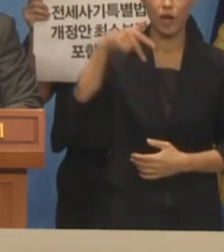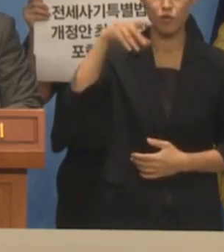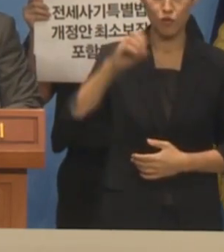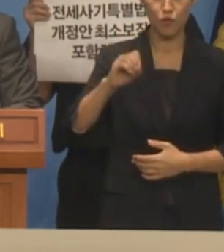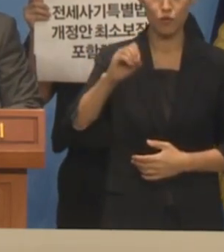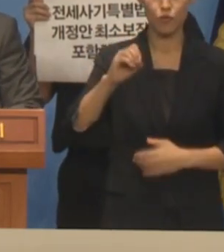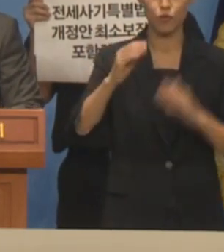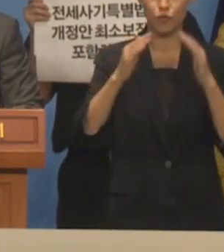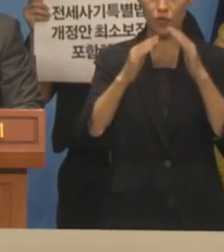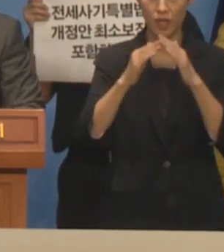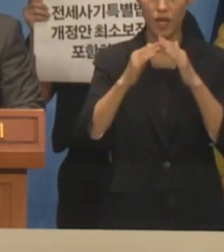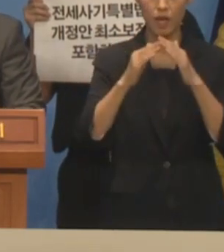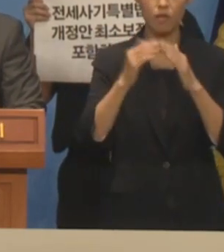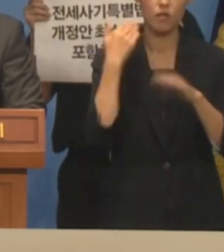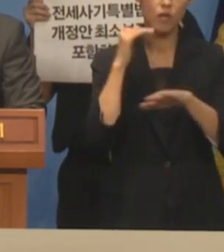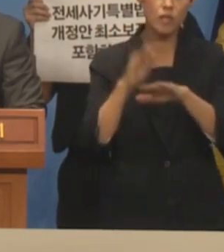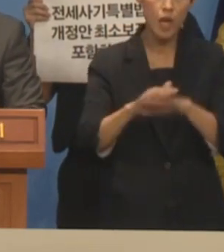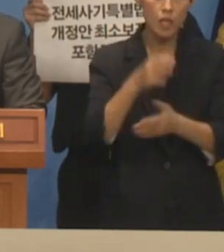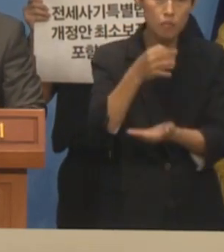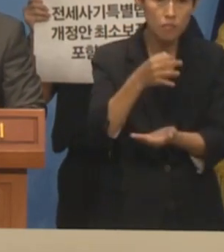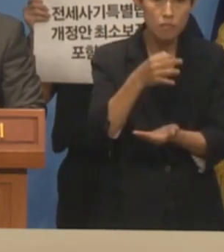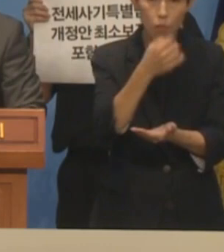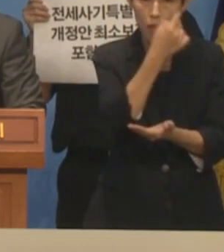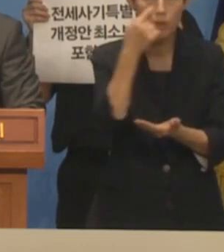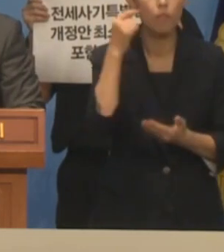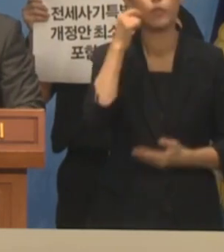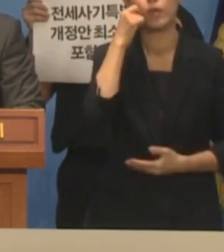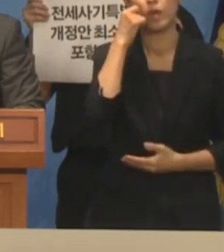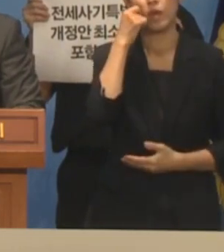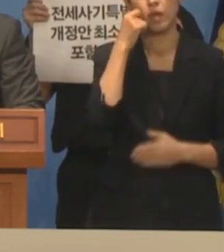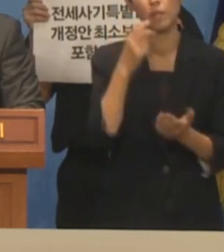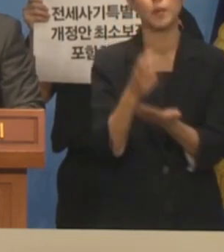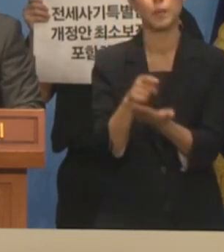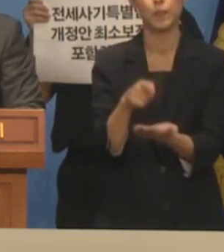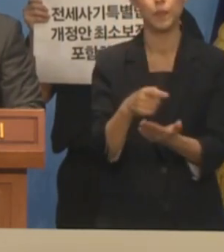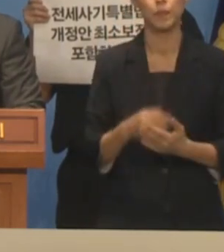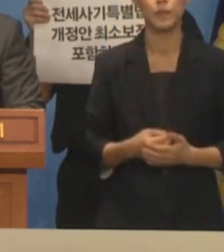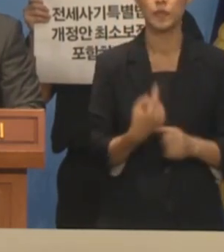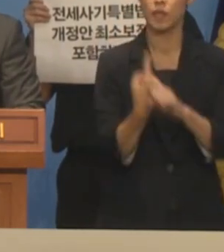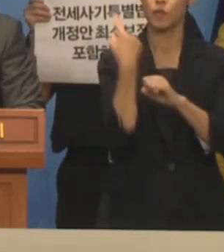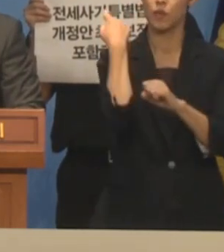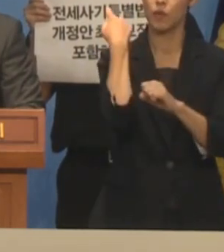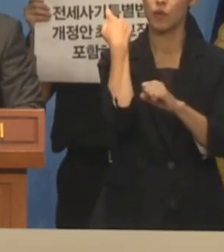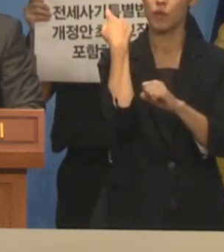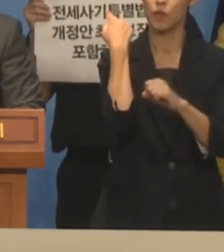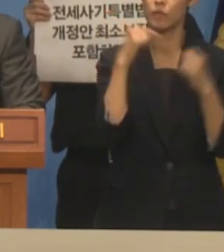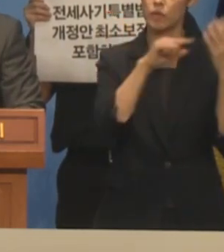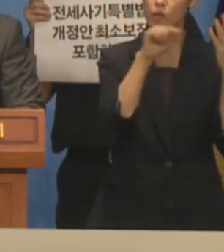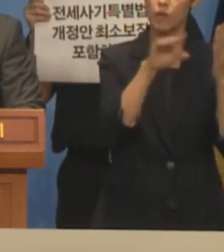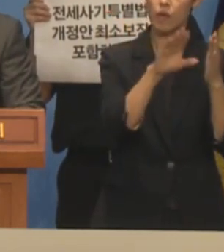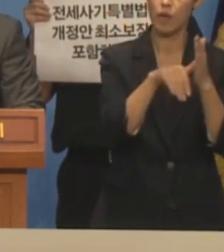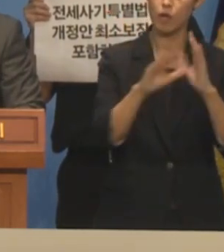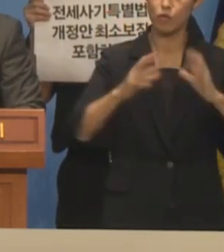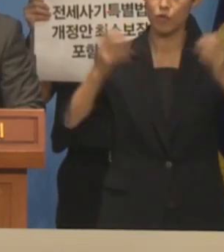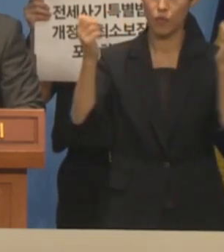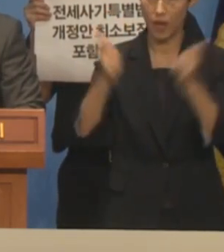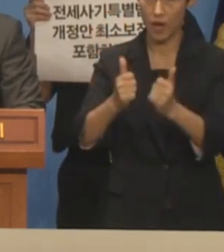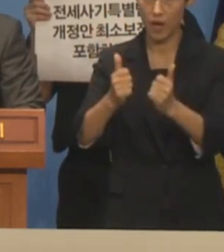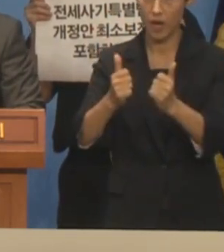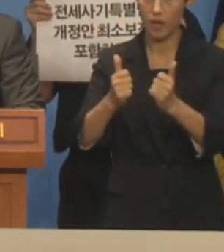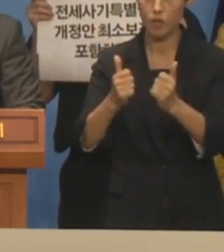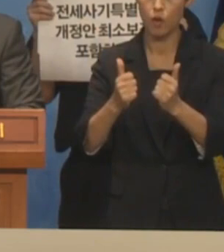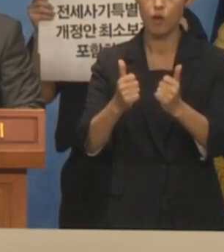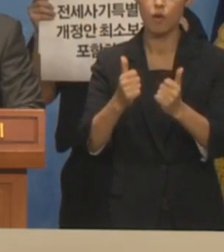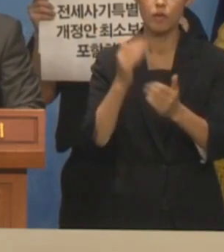선순위 전세금을 확인할 길이 없습니다. 현행법상 그렇습니다. 다만 이제 작년 4월 달에 국회에서 주택임대차 보호법을